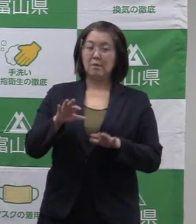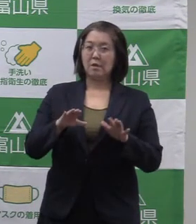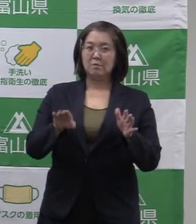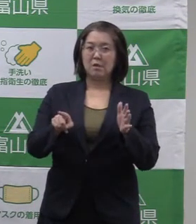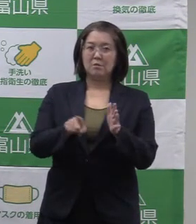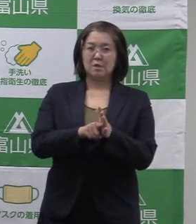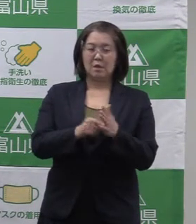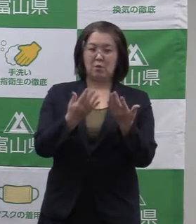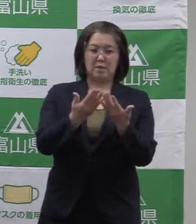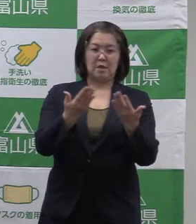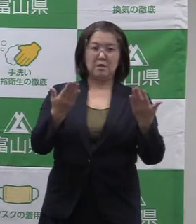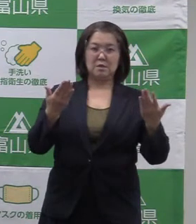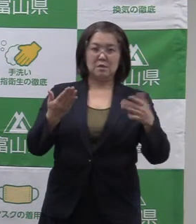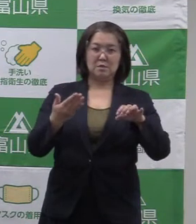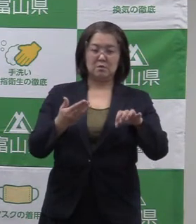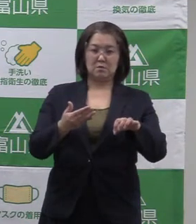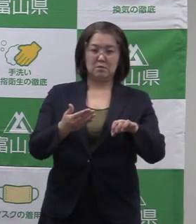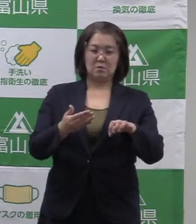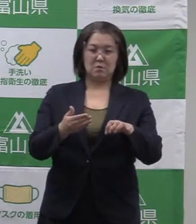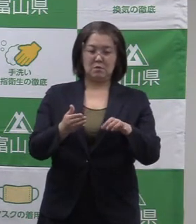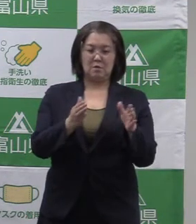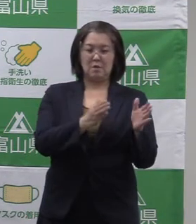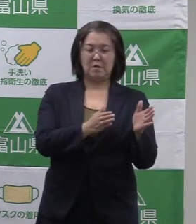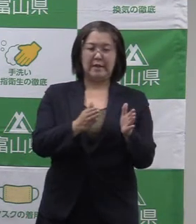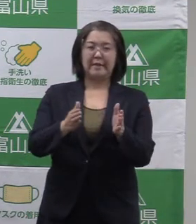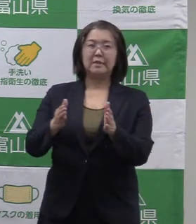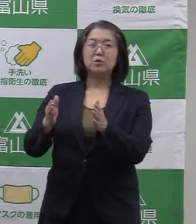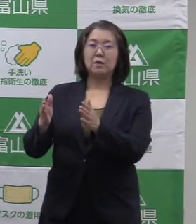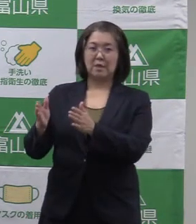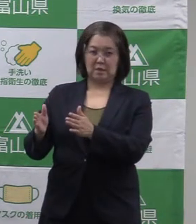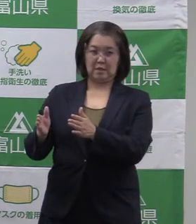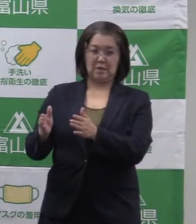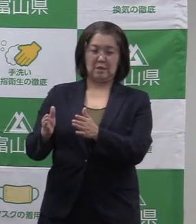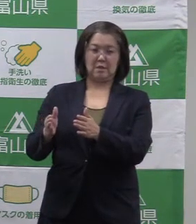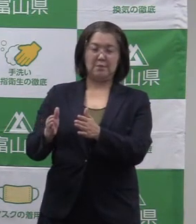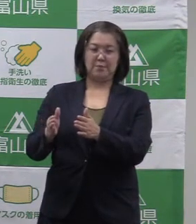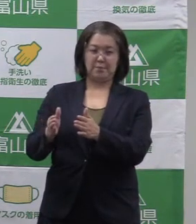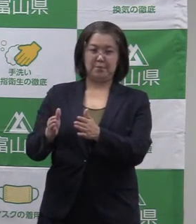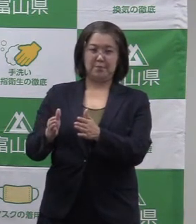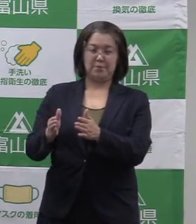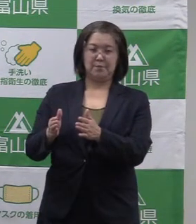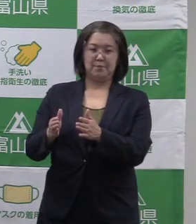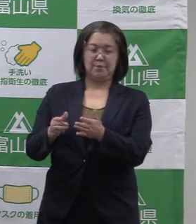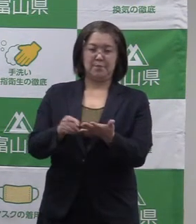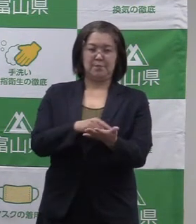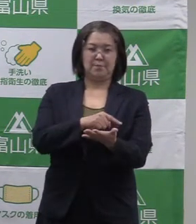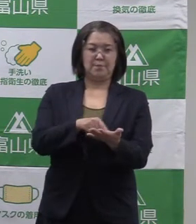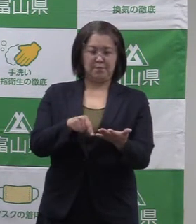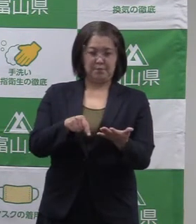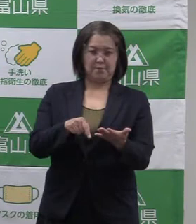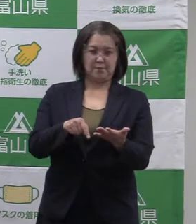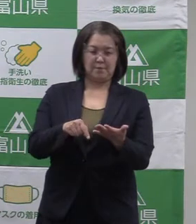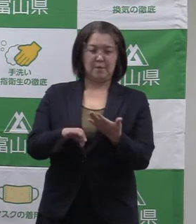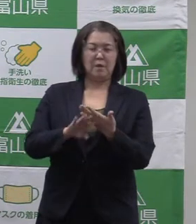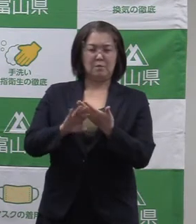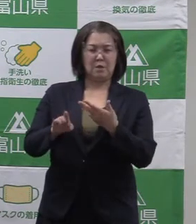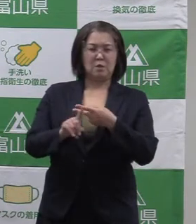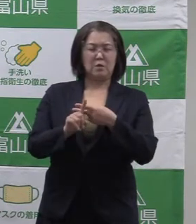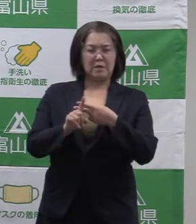があったものを、撤去しまして、まあ、そういった機能を持たせられないかということ